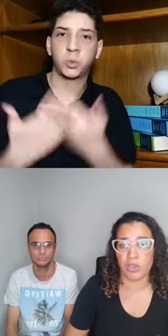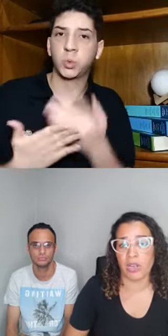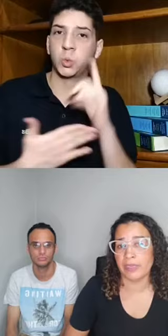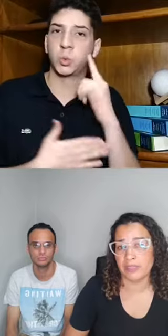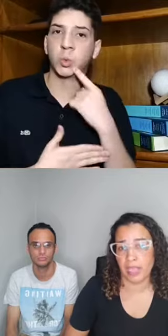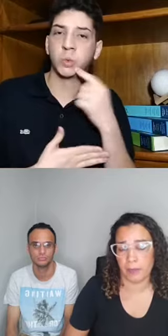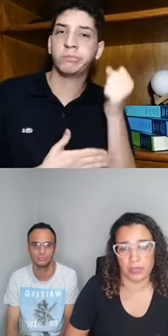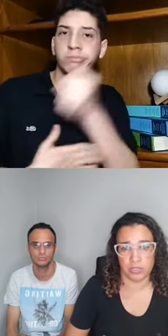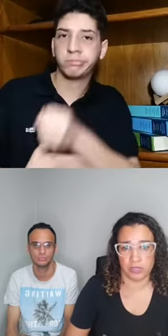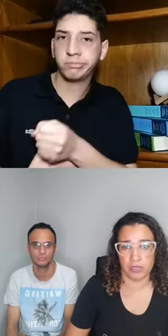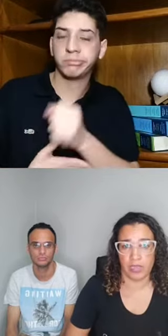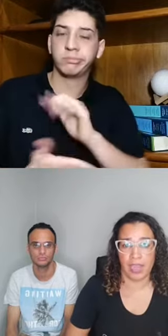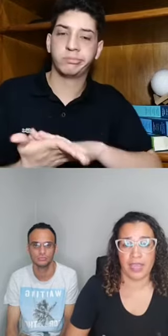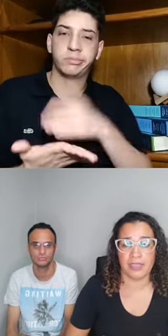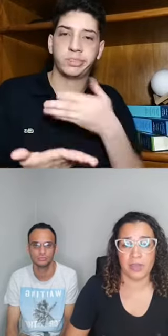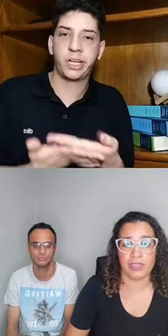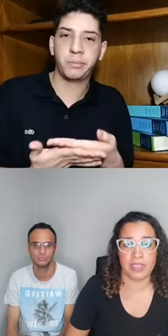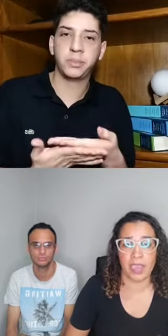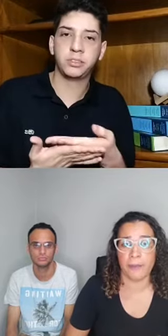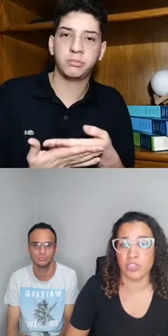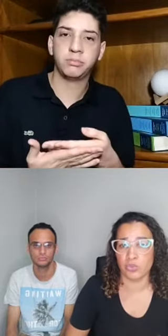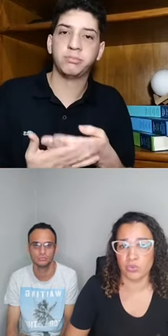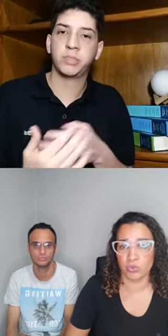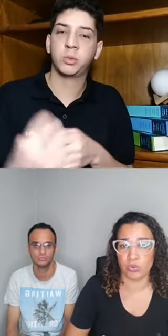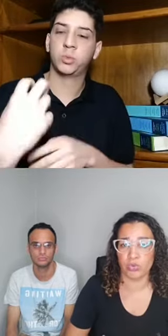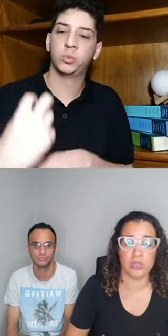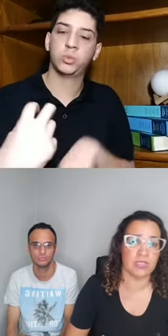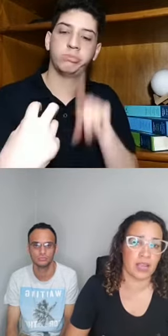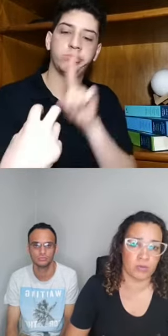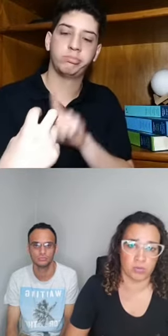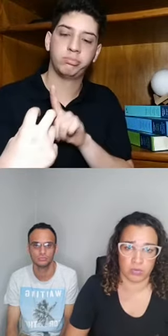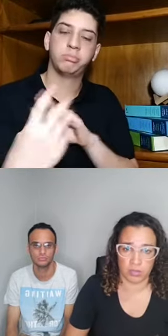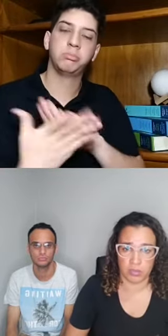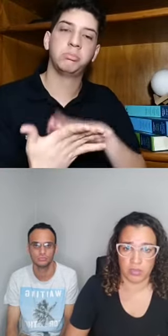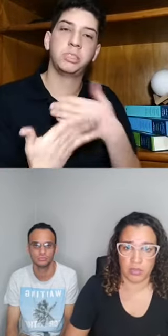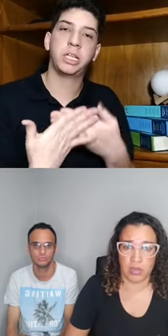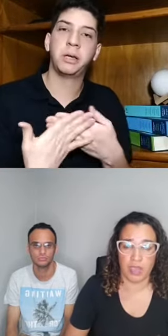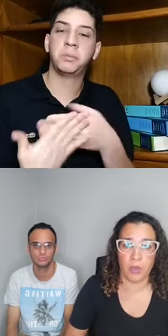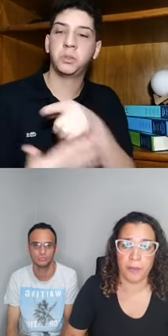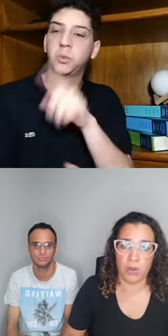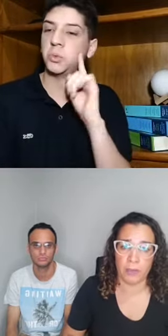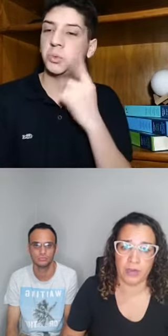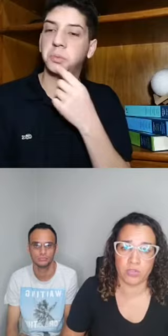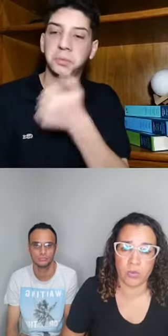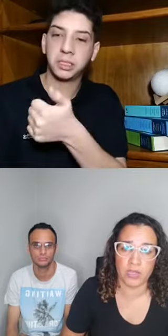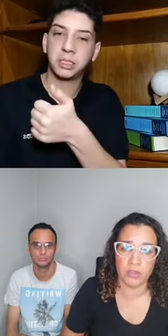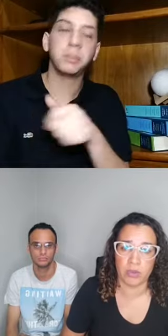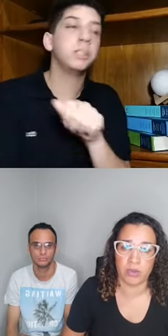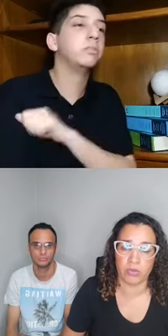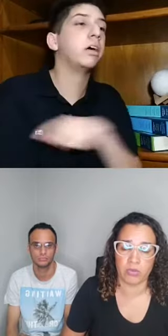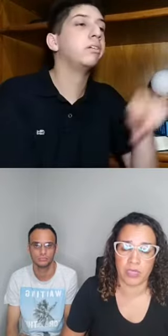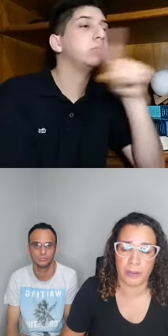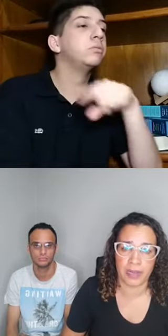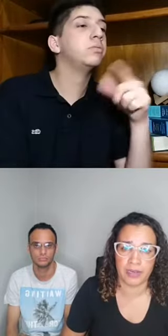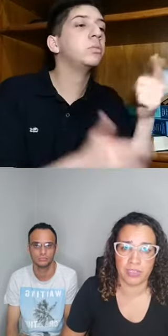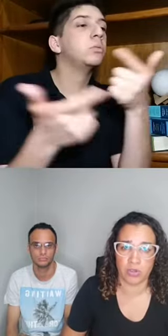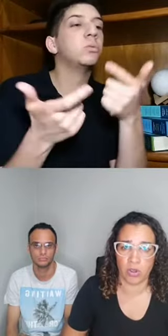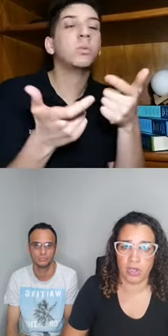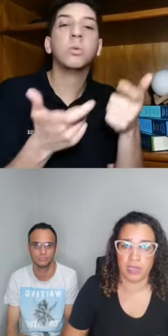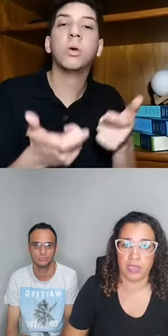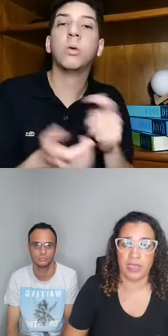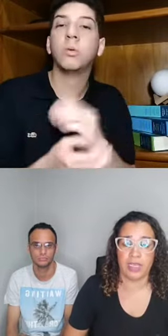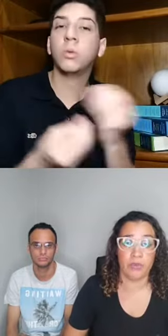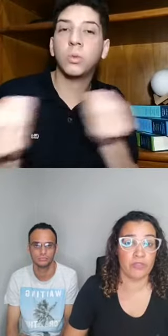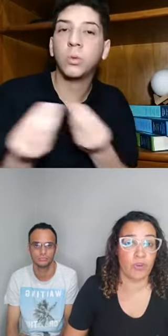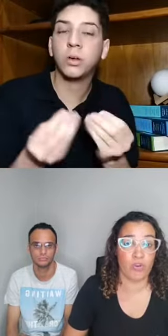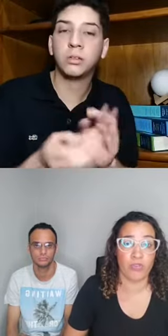e jogar um intérprete. Aí tem o intérprete e o surdo. E os alunos? Eu, pelo menos, quando eu trabalho na